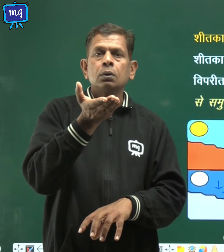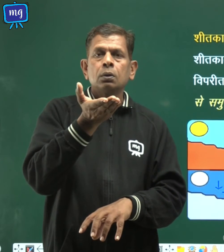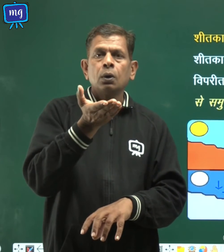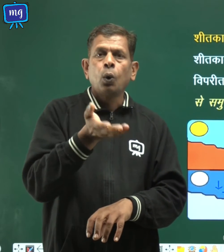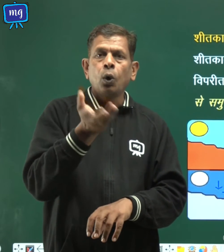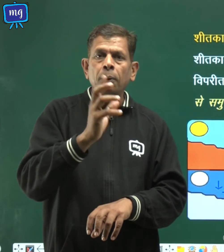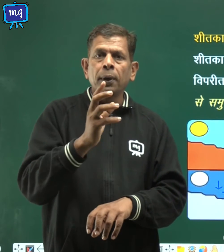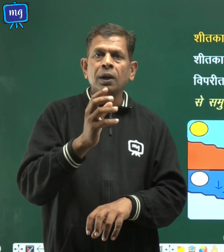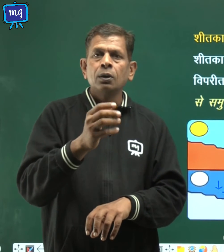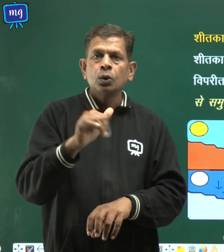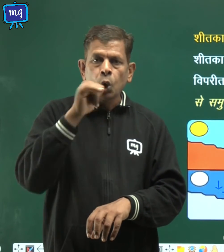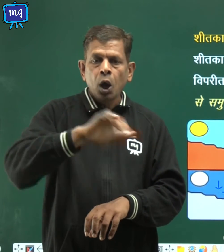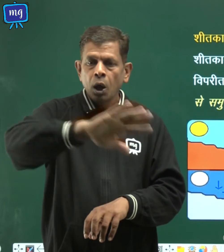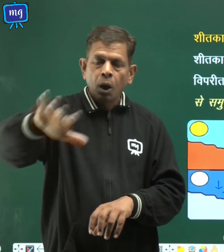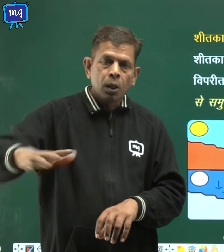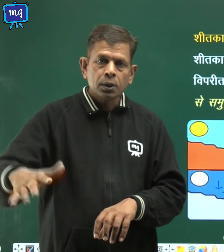और फिर समुद्र से